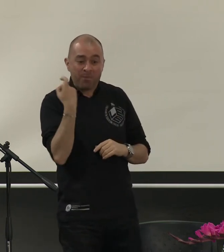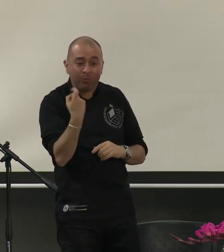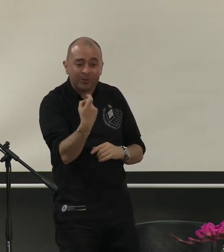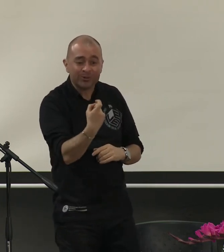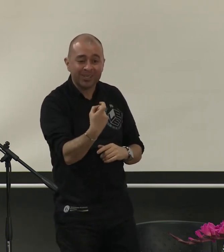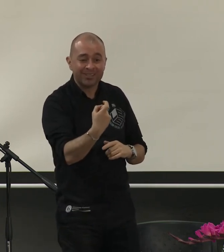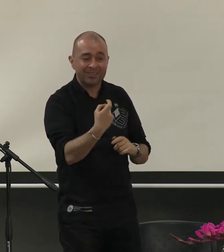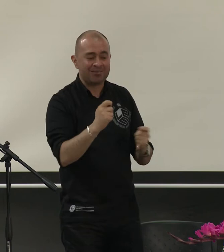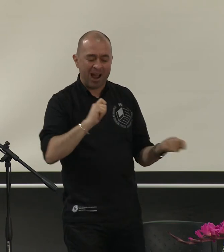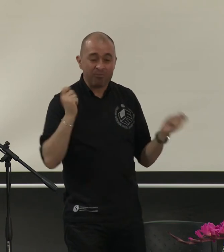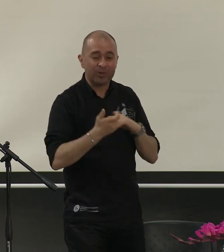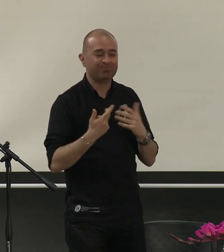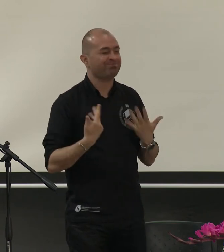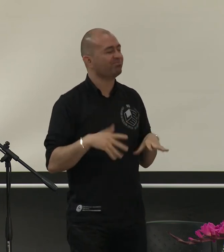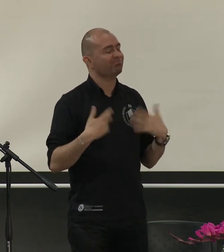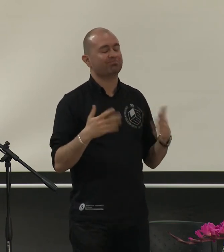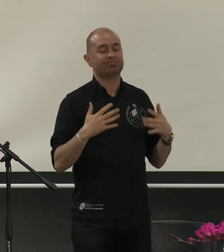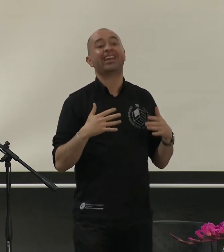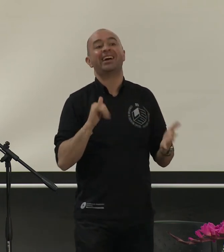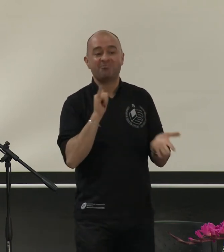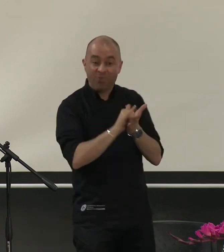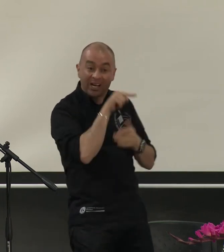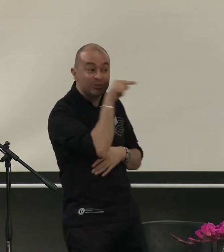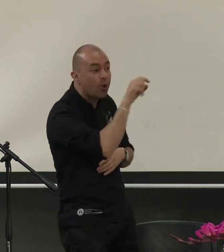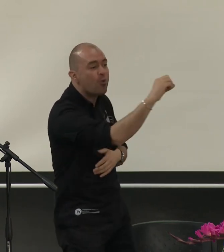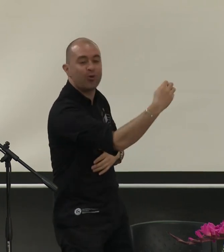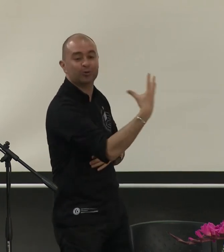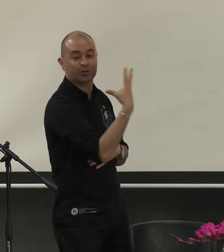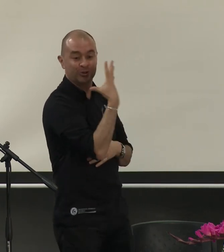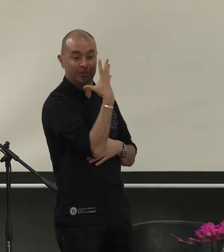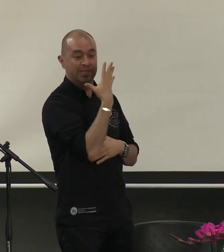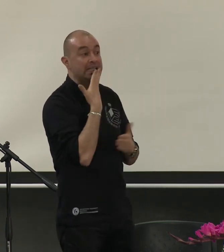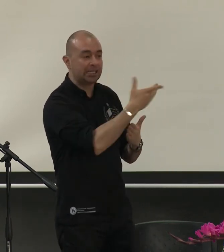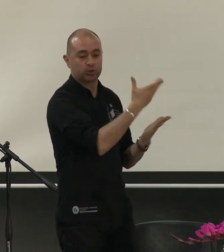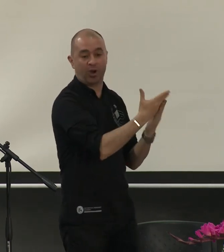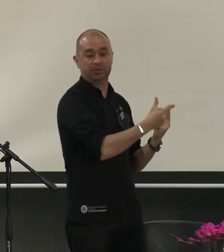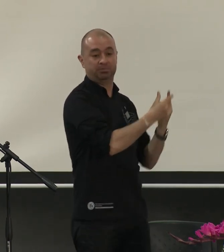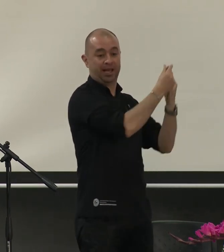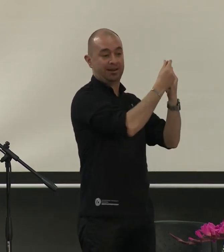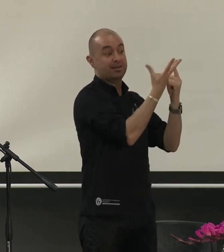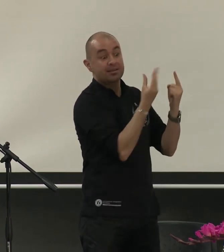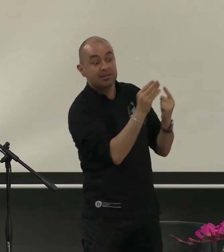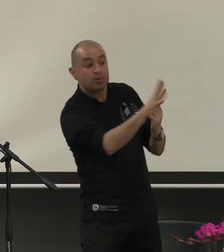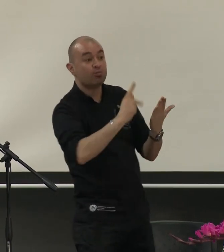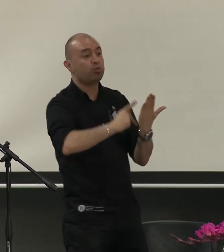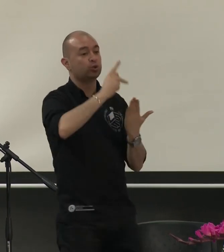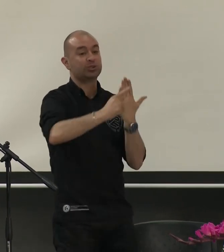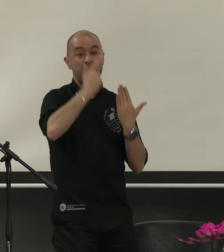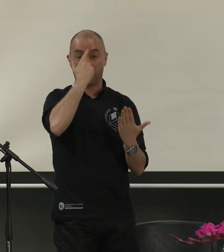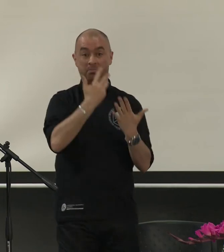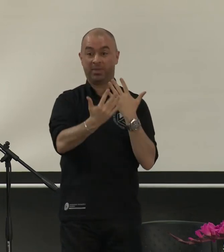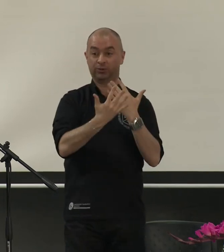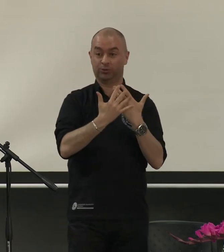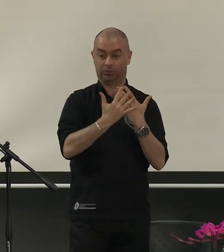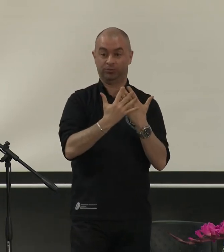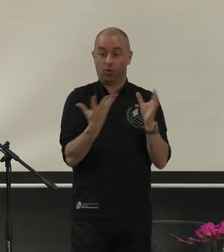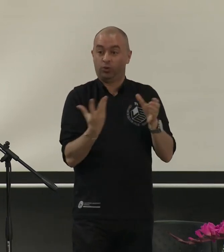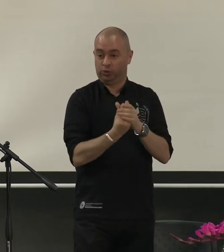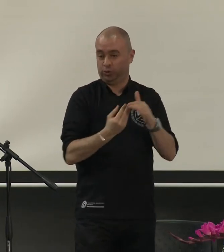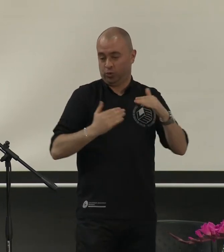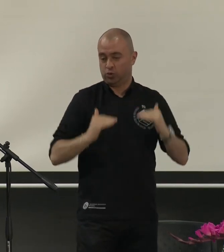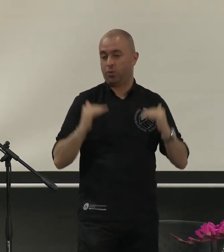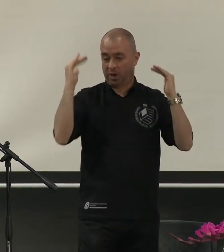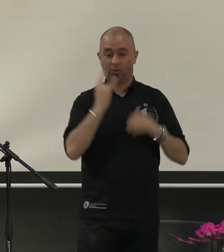así o porque tengo algunas condiciones no puedo y ha sido la licenciatura desde que estoy muy